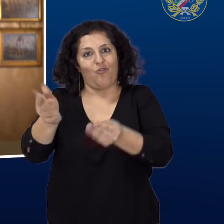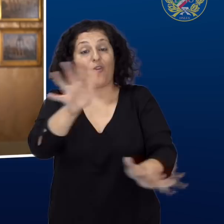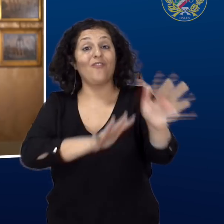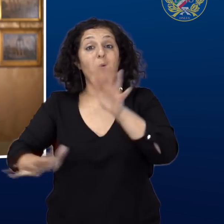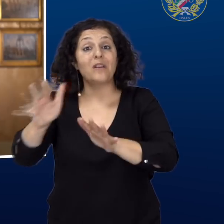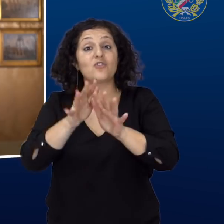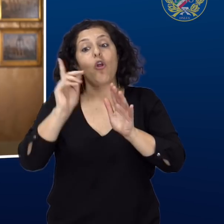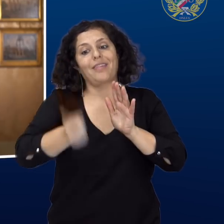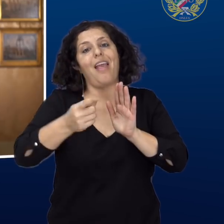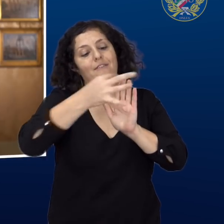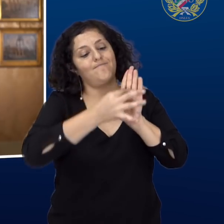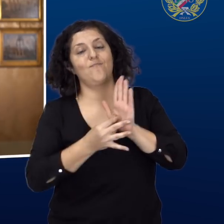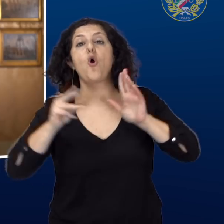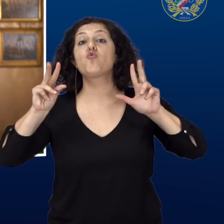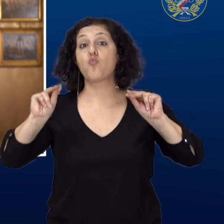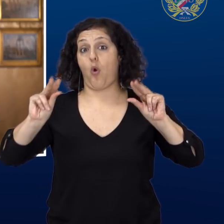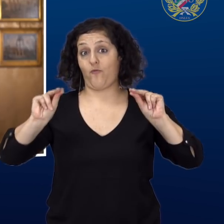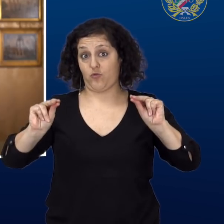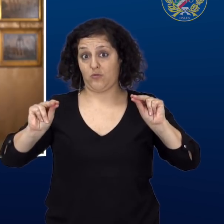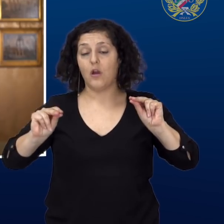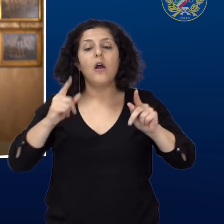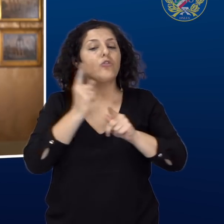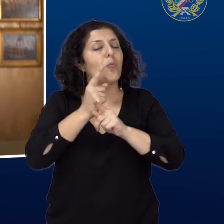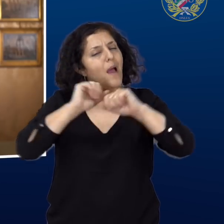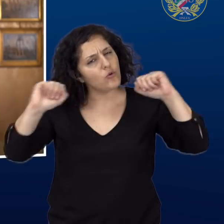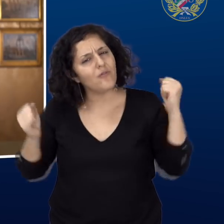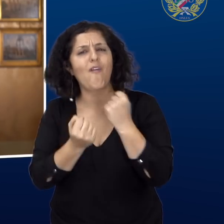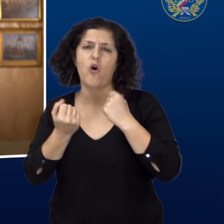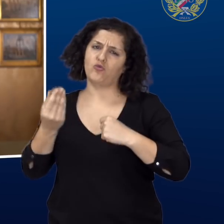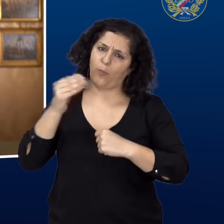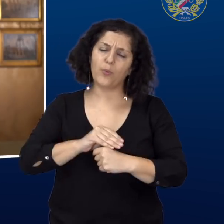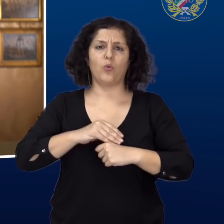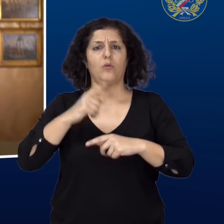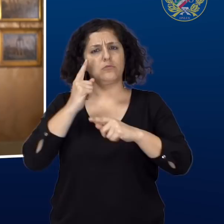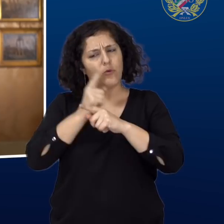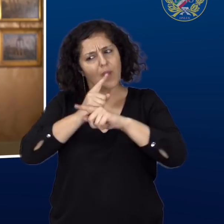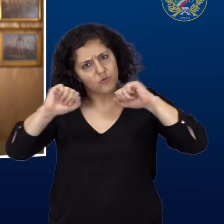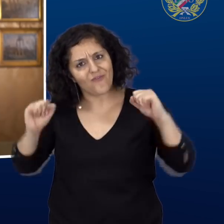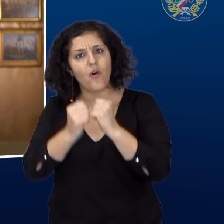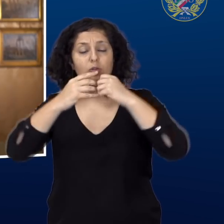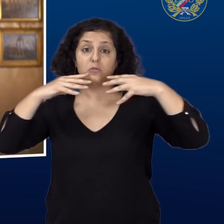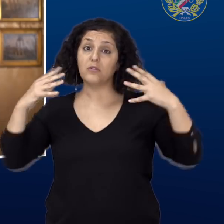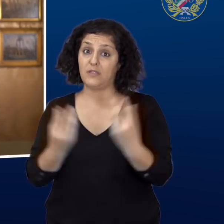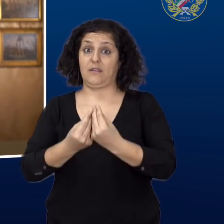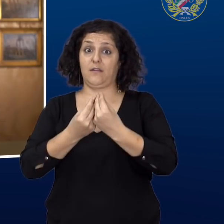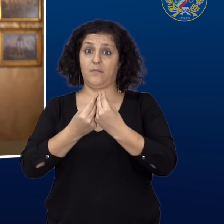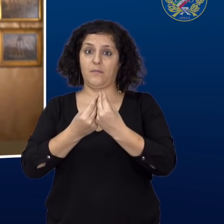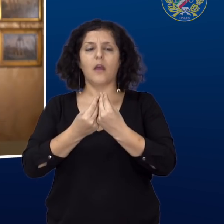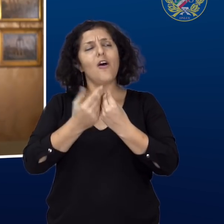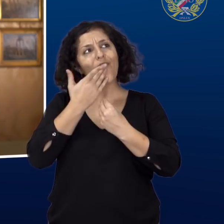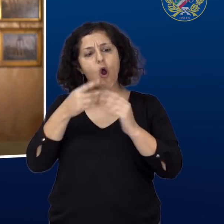arrivo nuove misure. Dobbiamo fare uno sforzo in più, dobbiamo farlo insieme. E partiamo dal dato